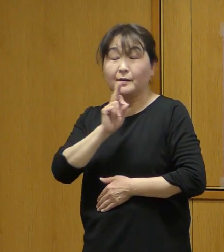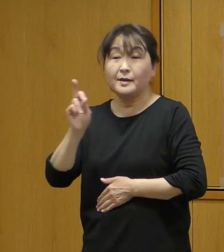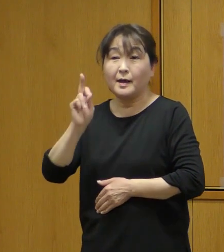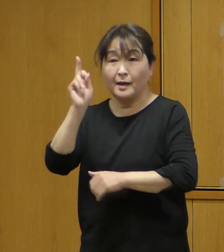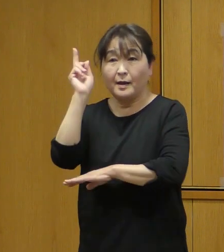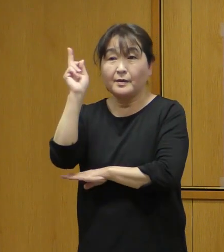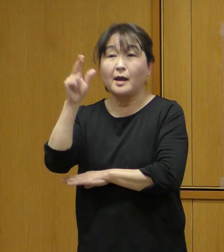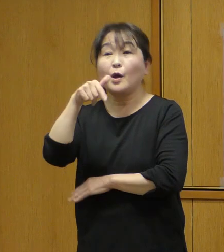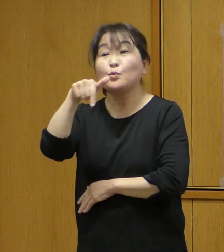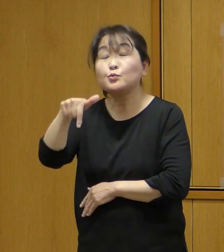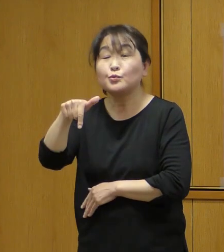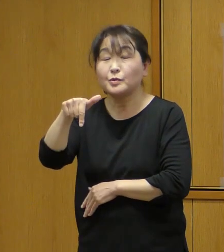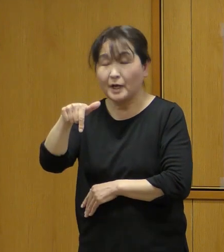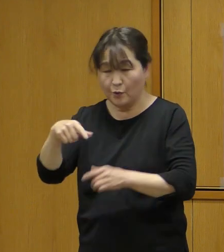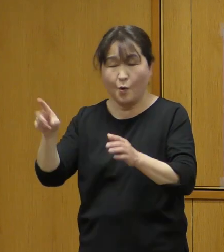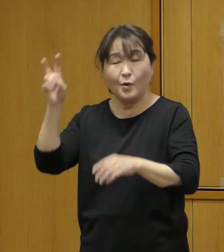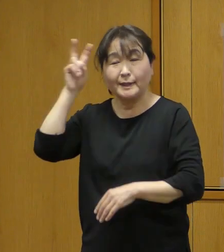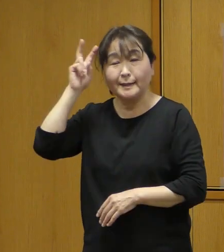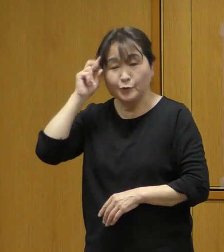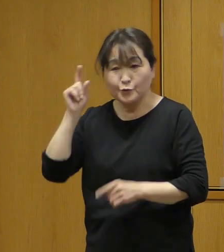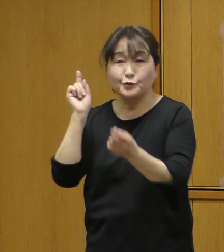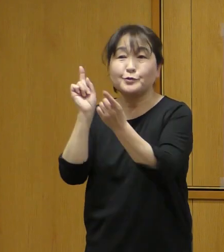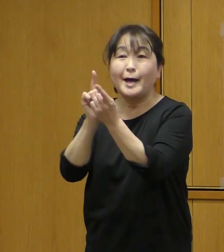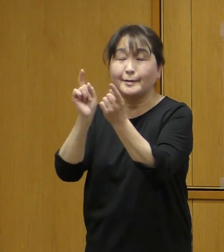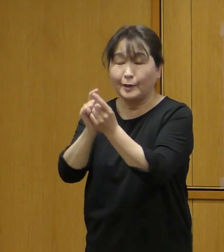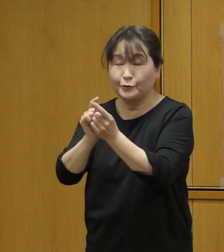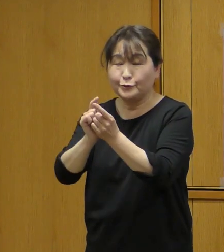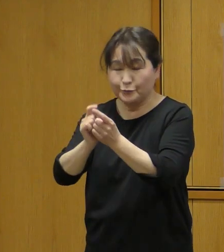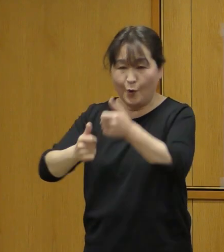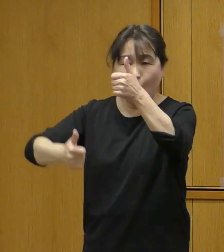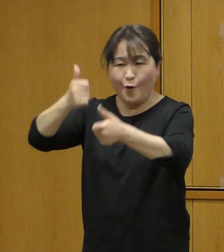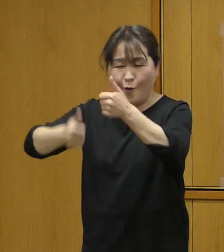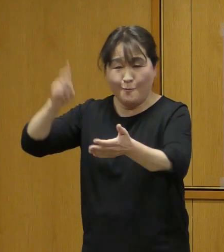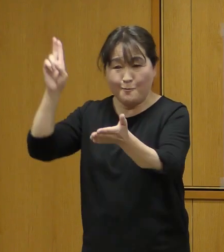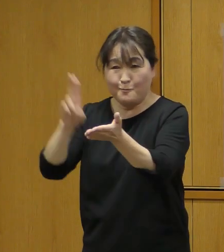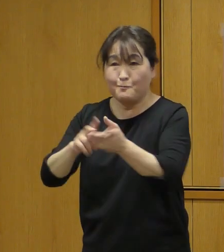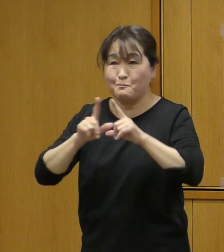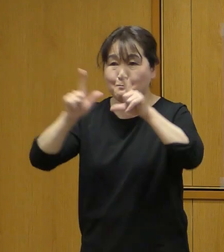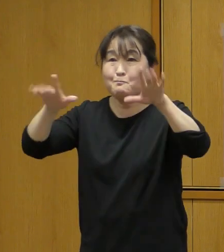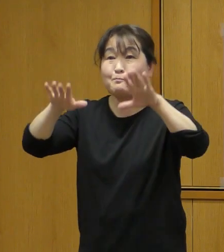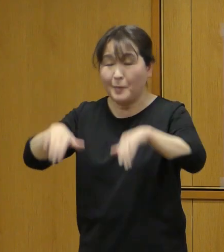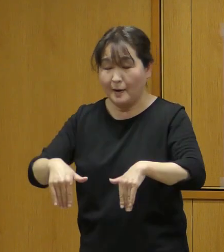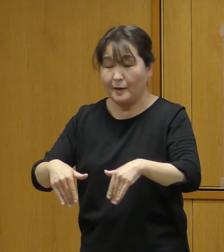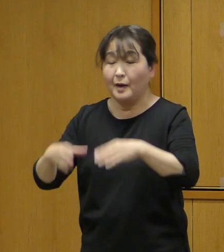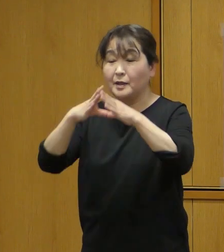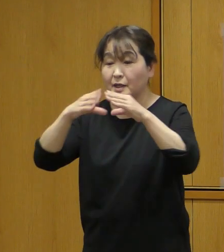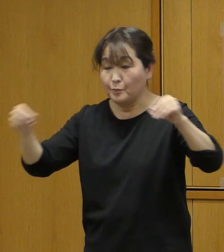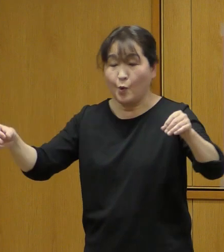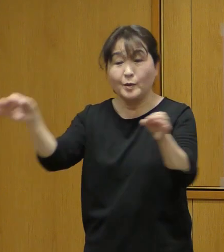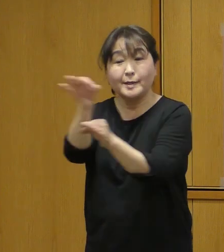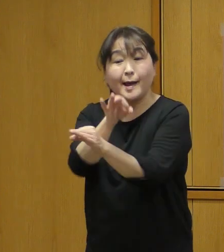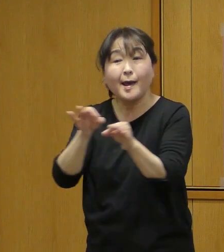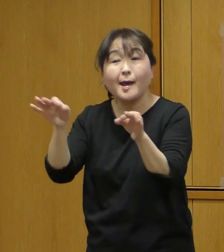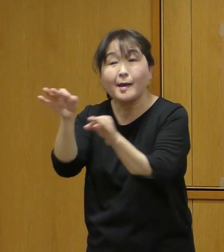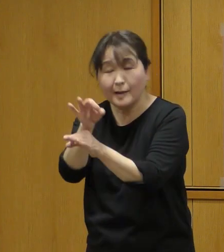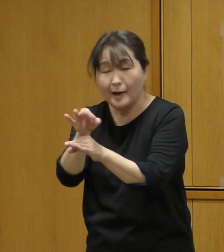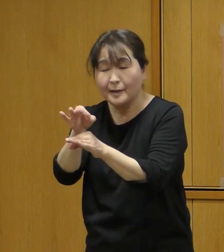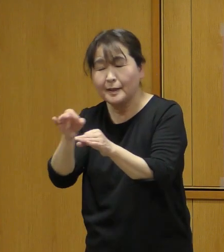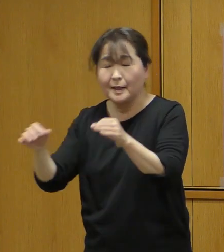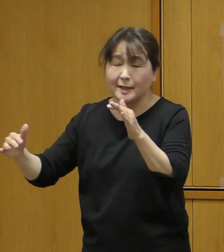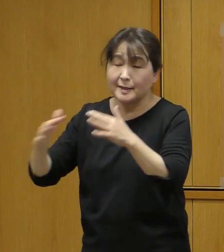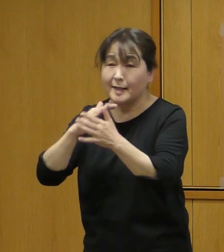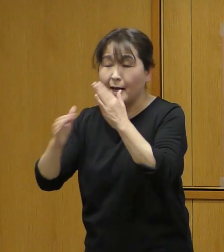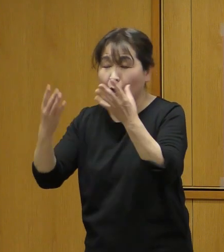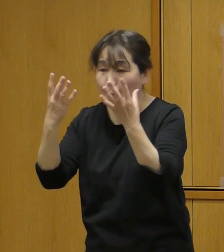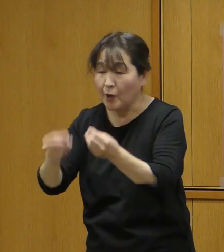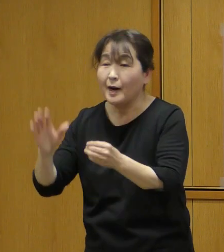急経済対策も臨時閣議で決定をされ、日本経済が戦後最大